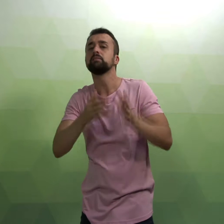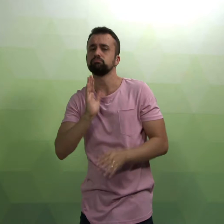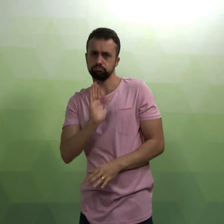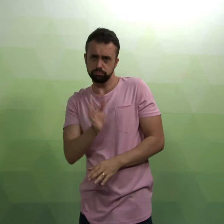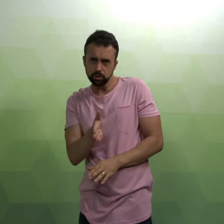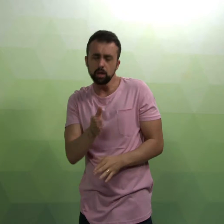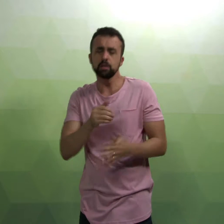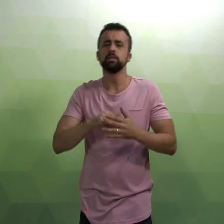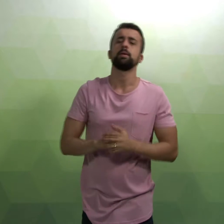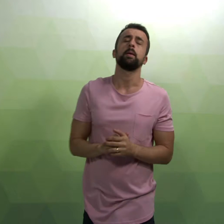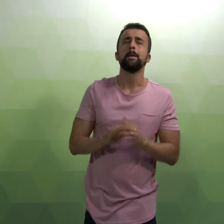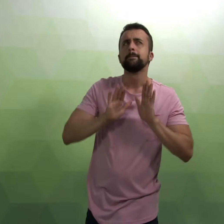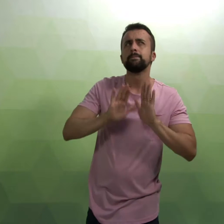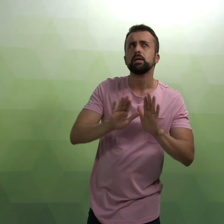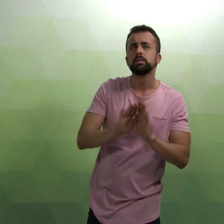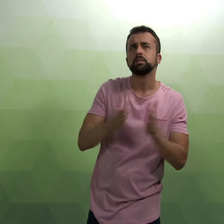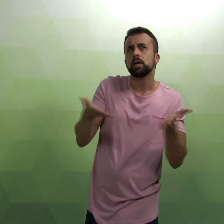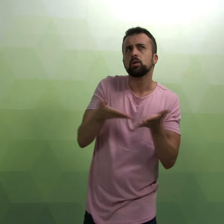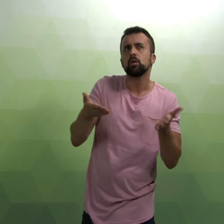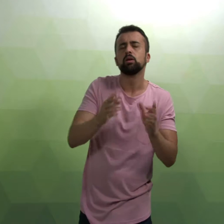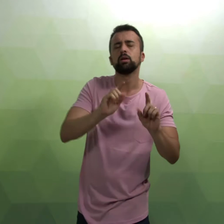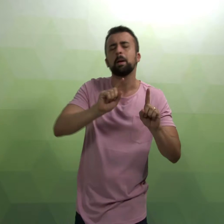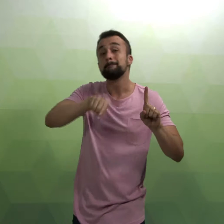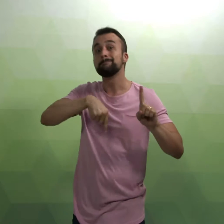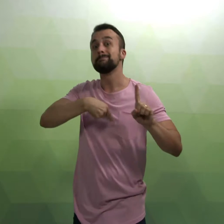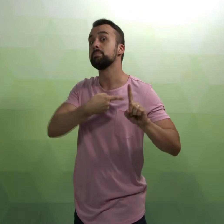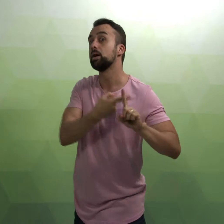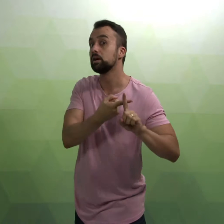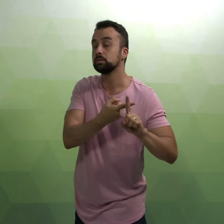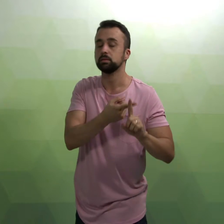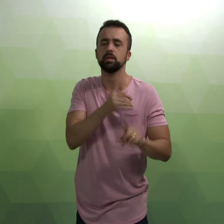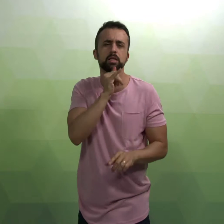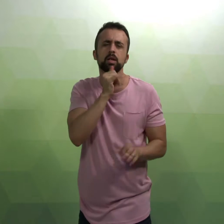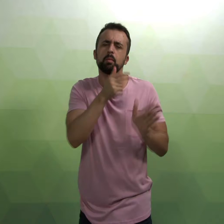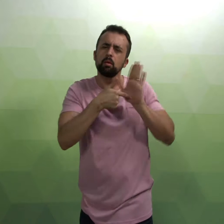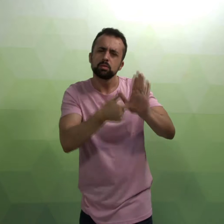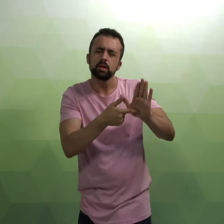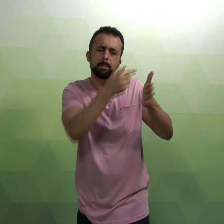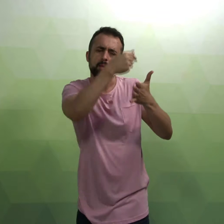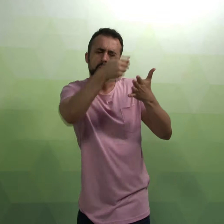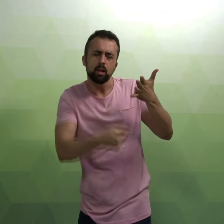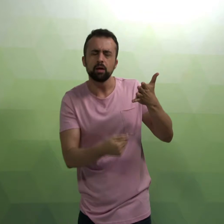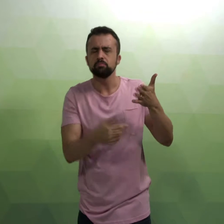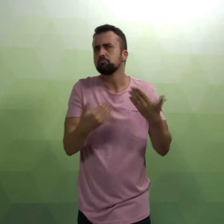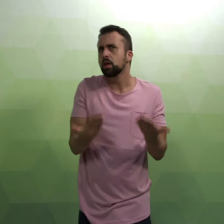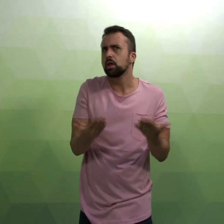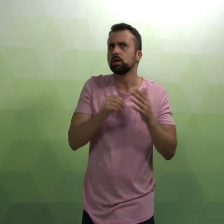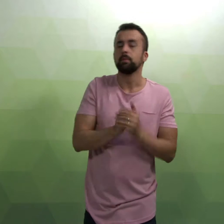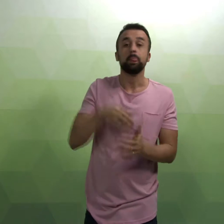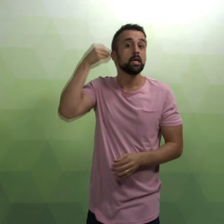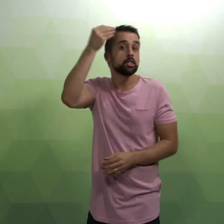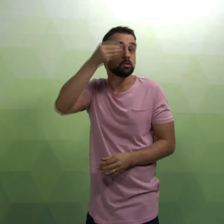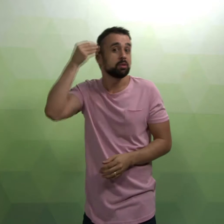Na videoaula anterior já iniciamos esse assunto, agora vamos mostrar mais exemplos, ou